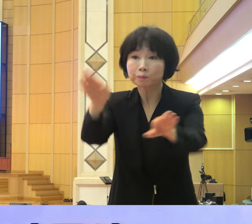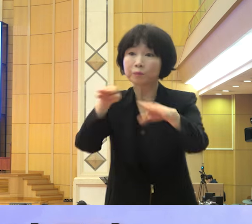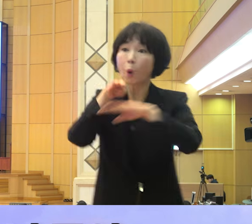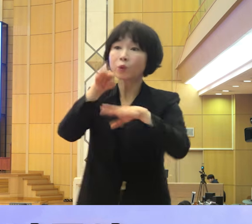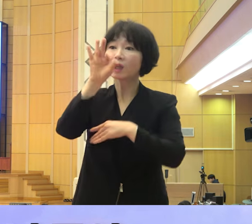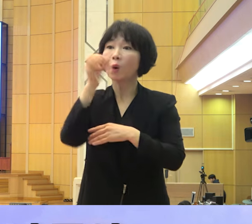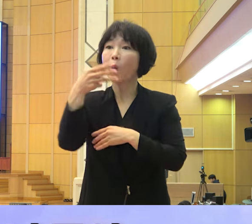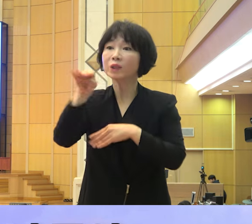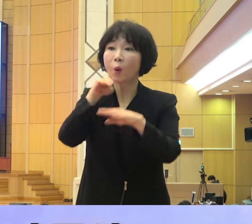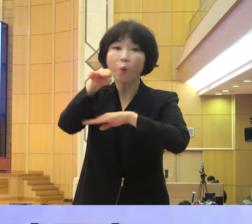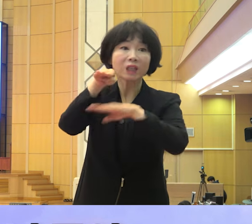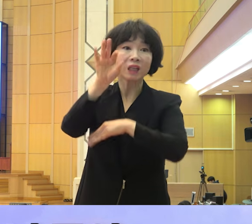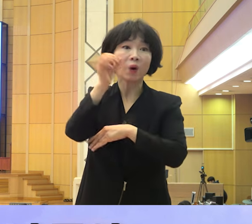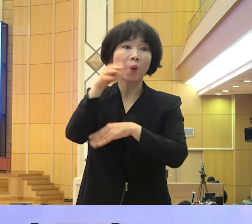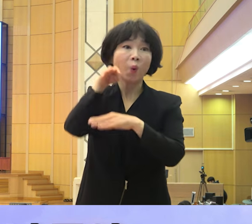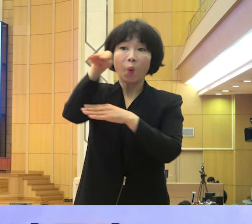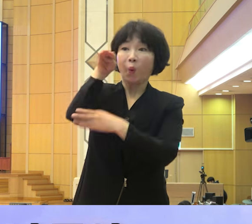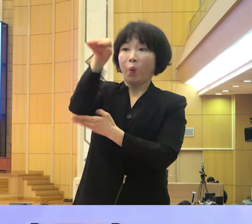유황오리의 간과